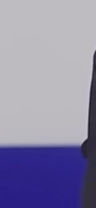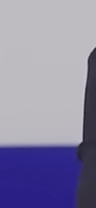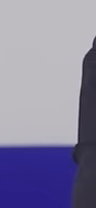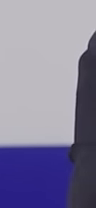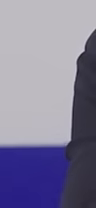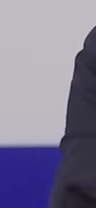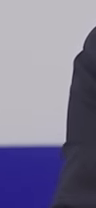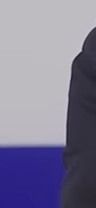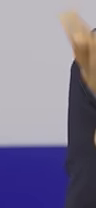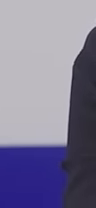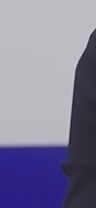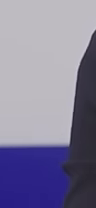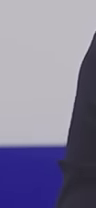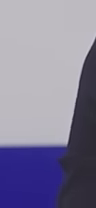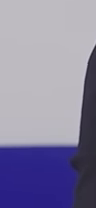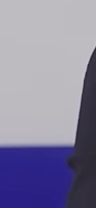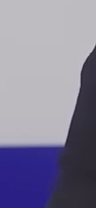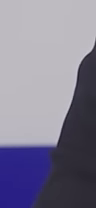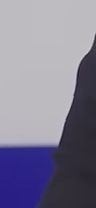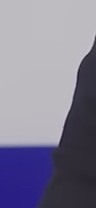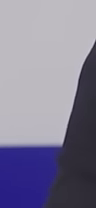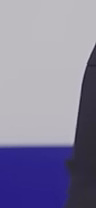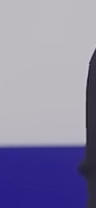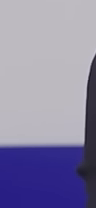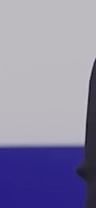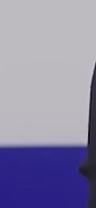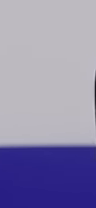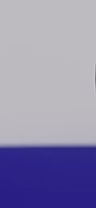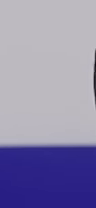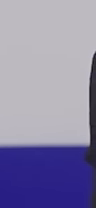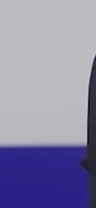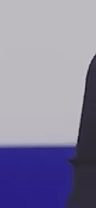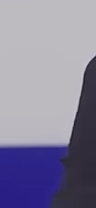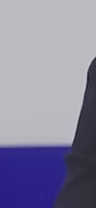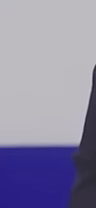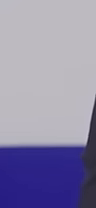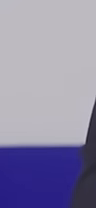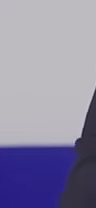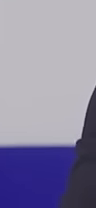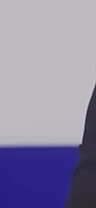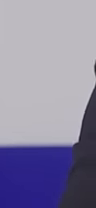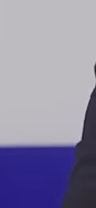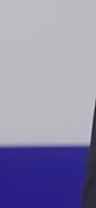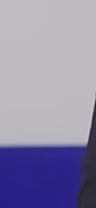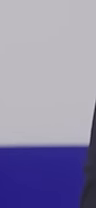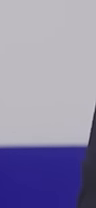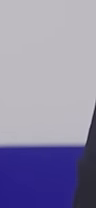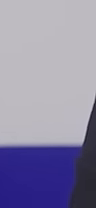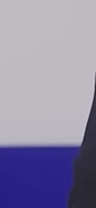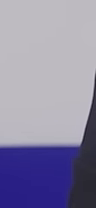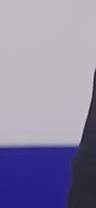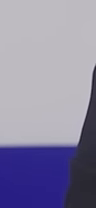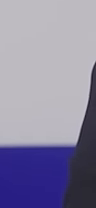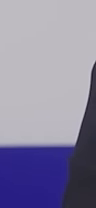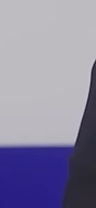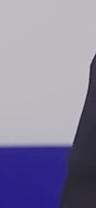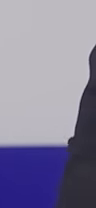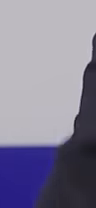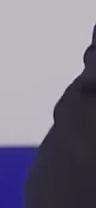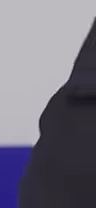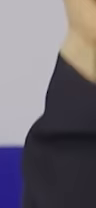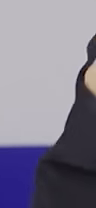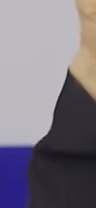대체로는 막 수용해야지 이런 생각을 가지고 계신데 제가 정말로 놀란 것은 이렇게 어렵게 의견